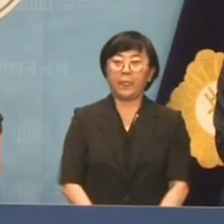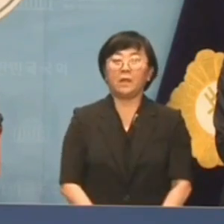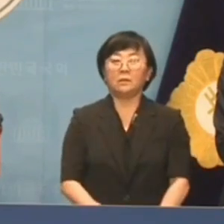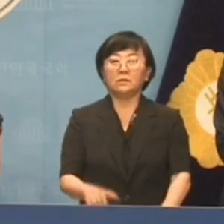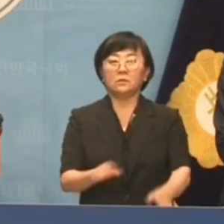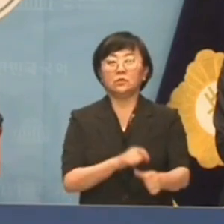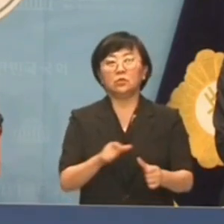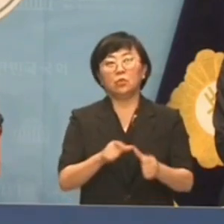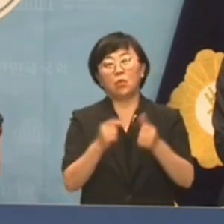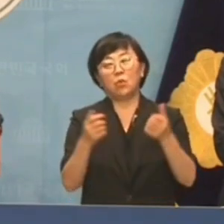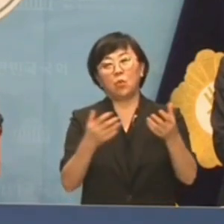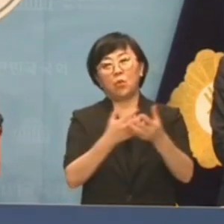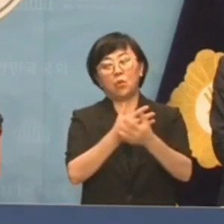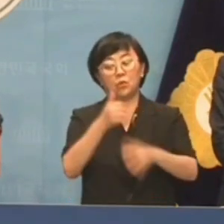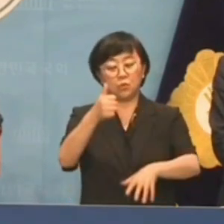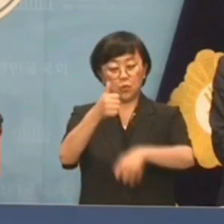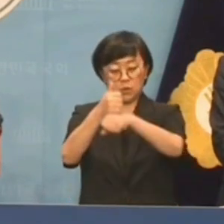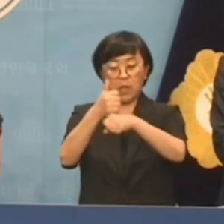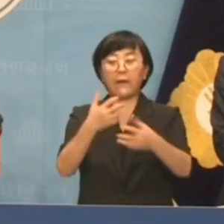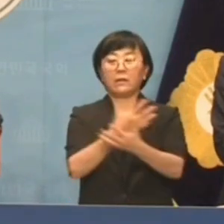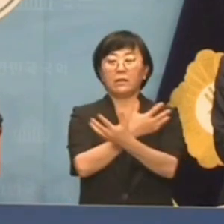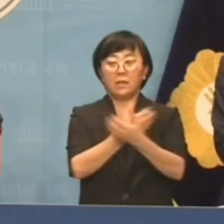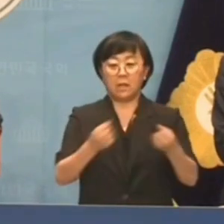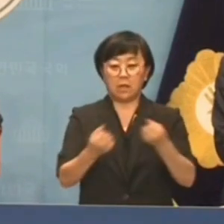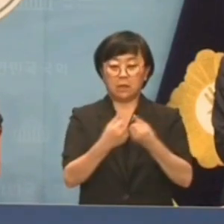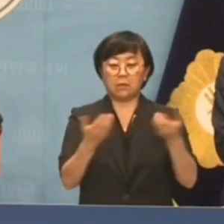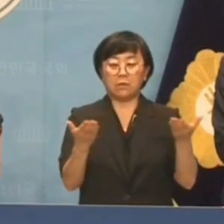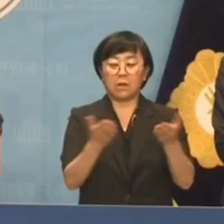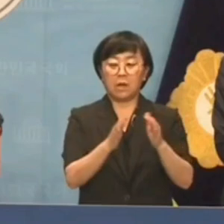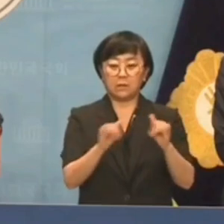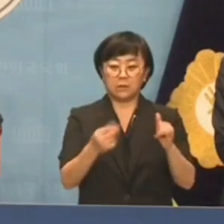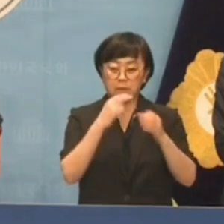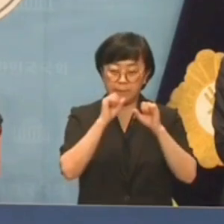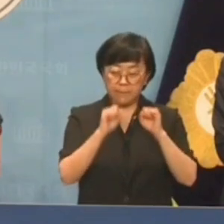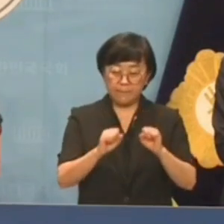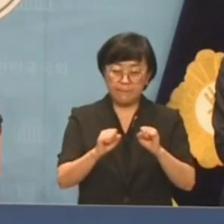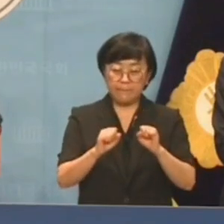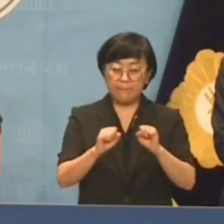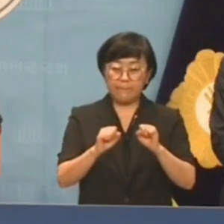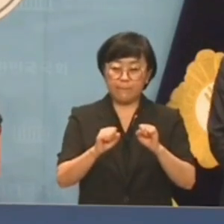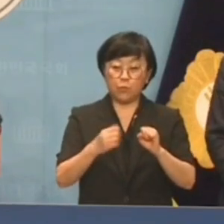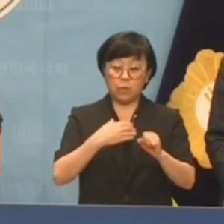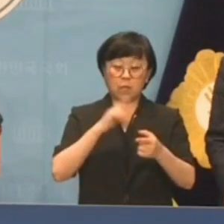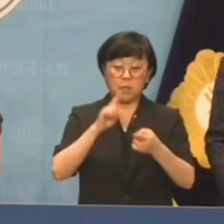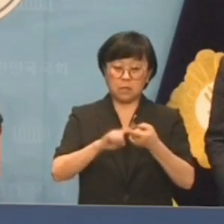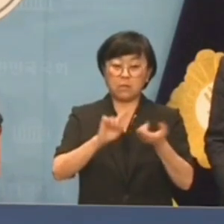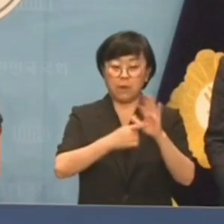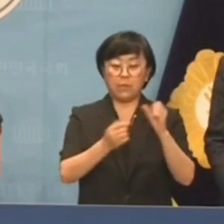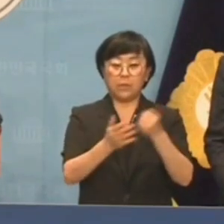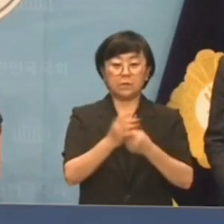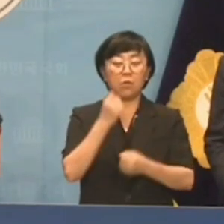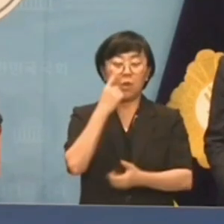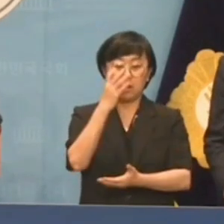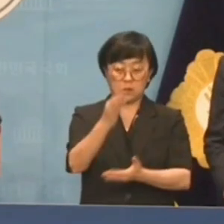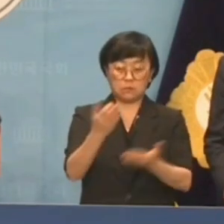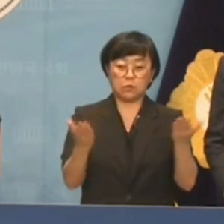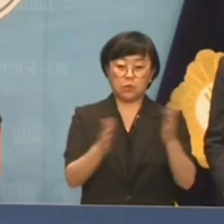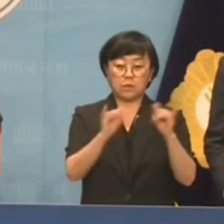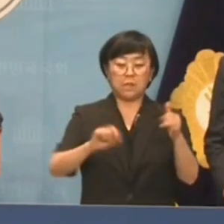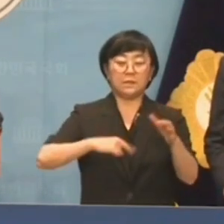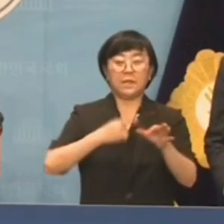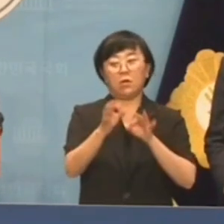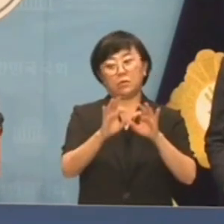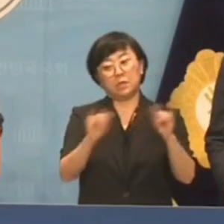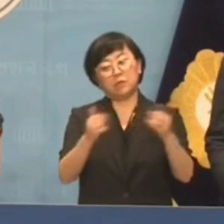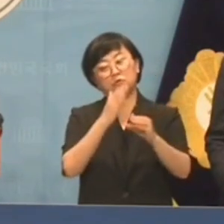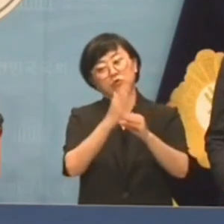특수로 가려진 종속적 계약관계 종사자들의 생존위기에 대해 발표하겠습니다. 임금 노동자도 자영업자도